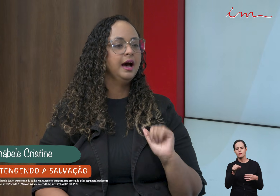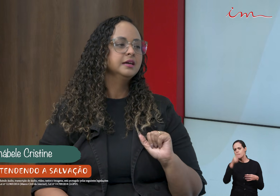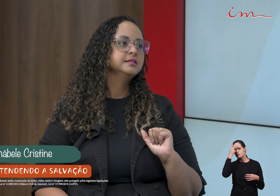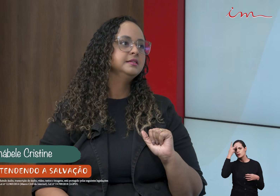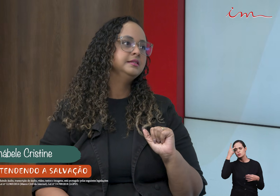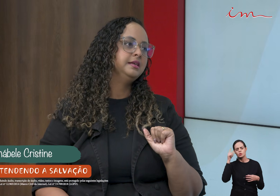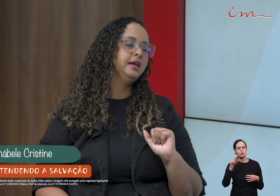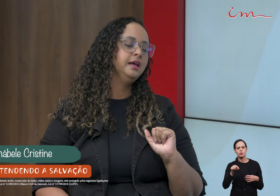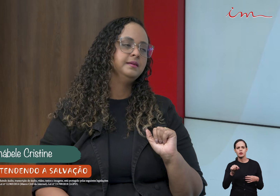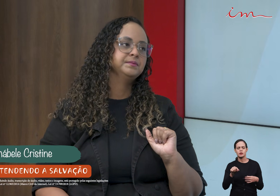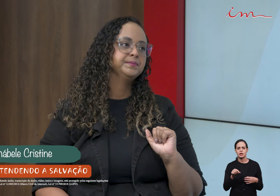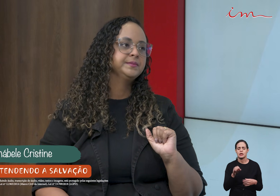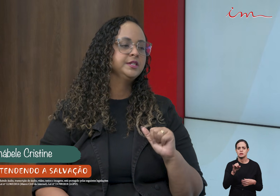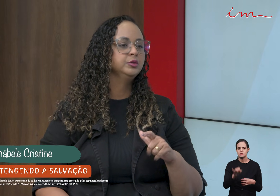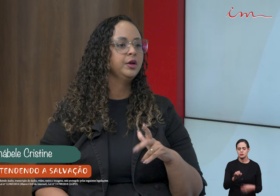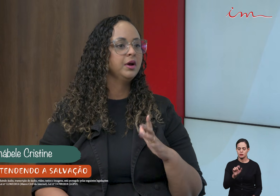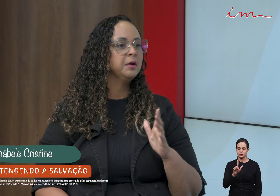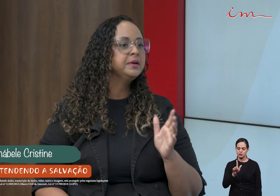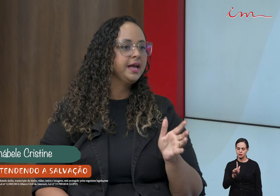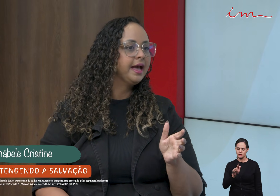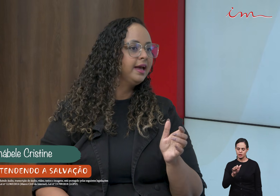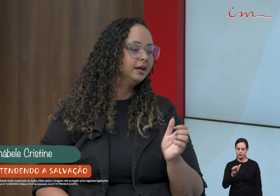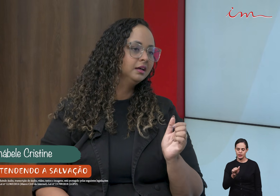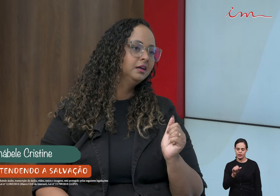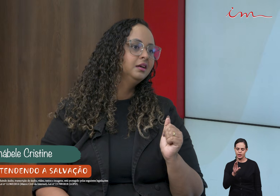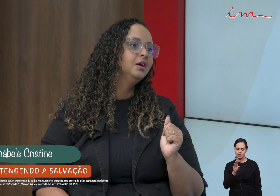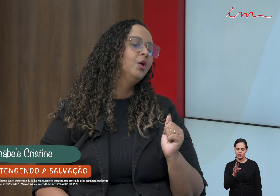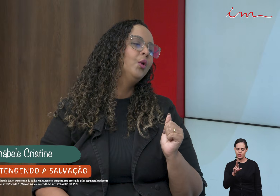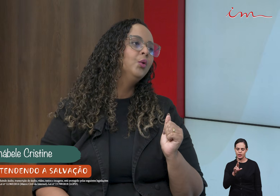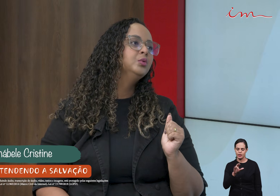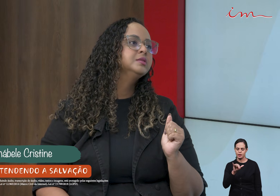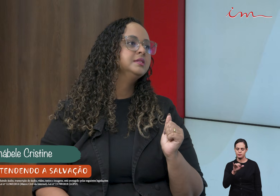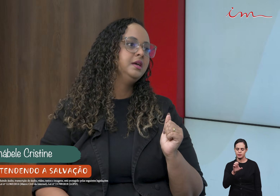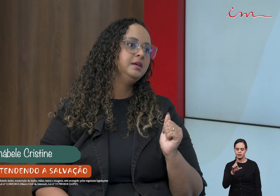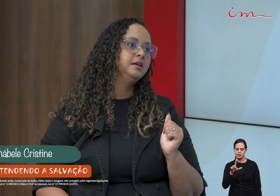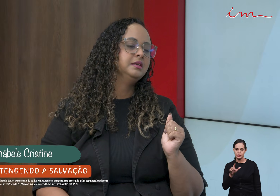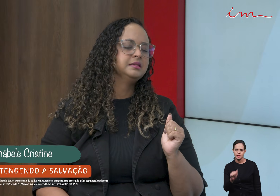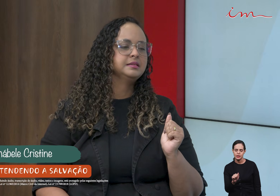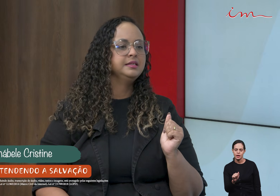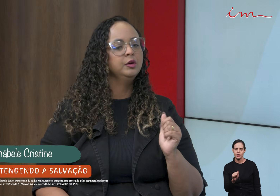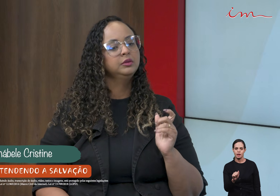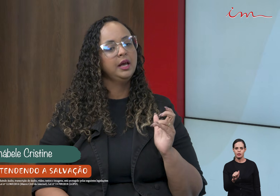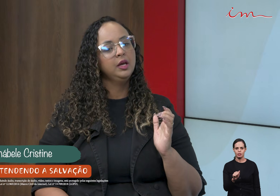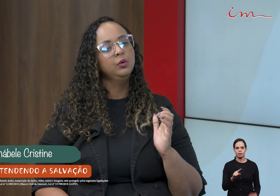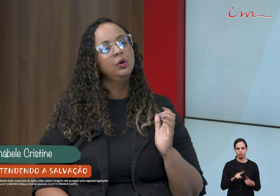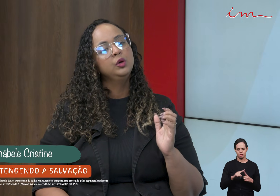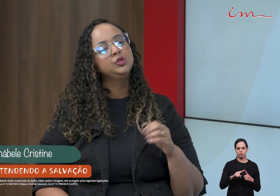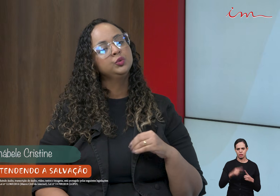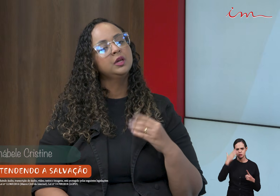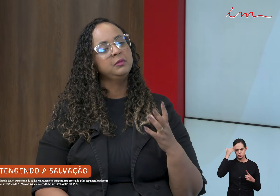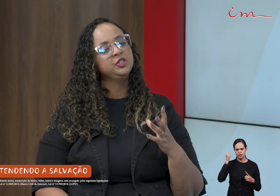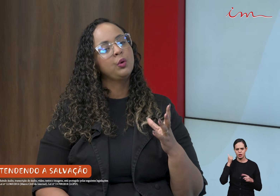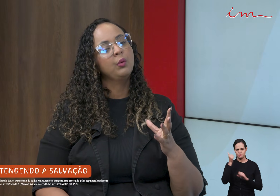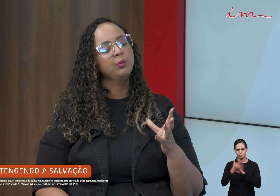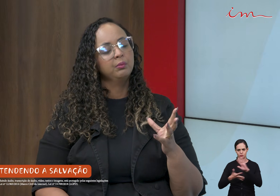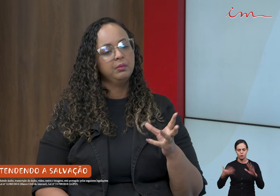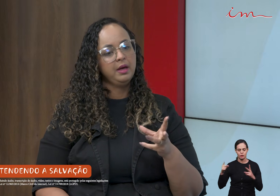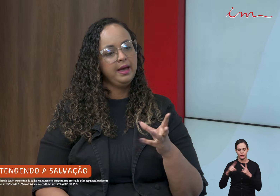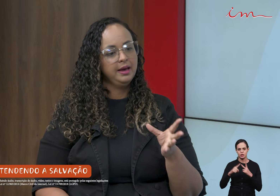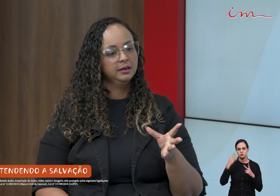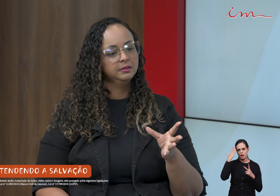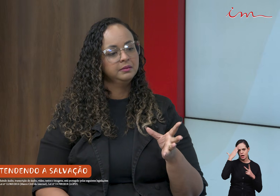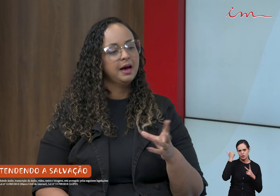assim, se eu tenho a Gabriela, ou se eu tenho, juntamente